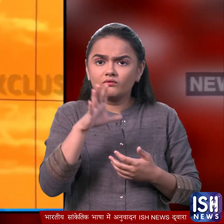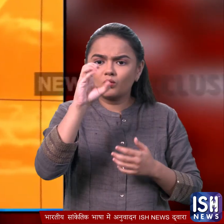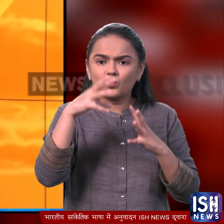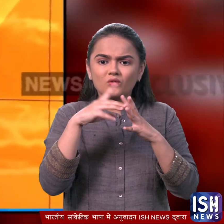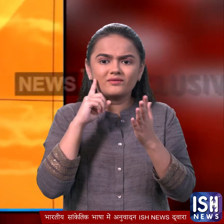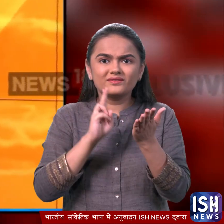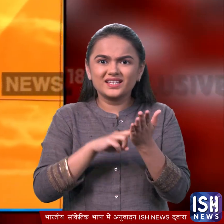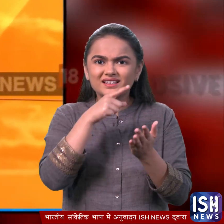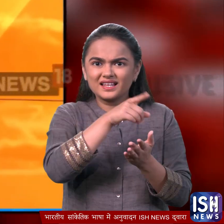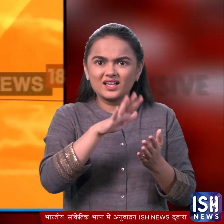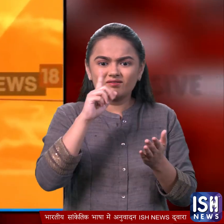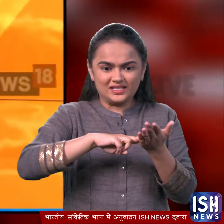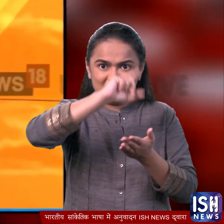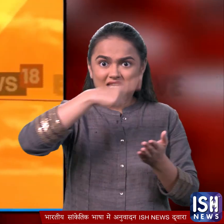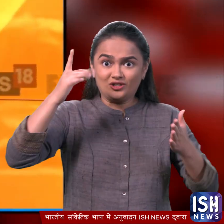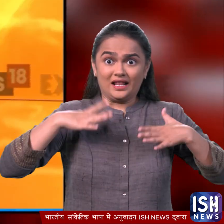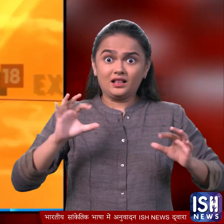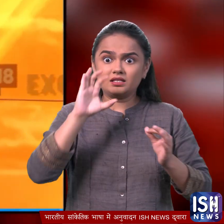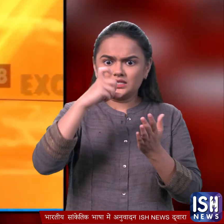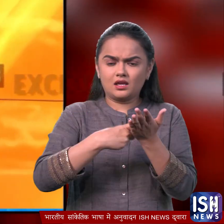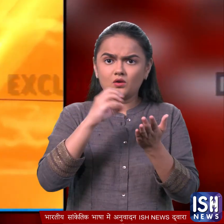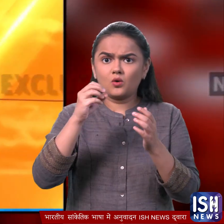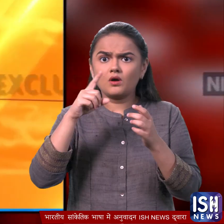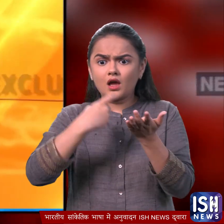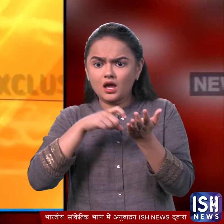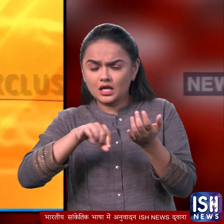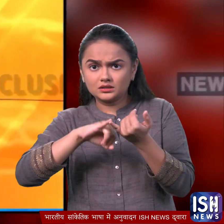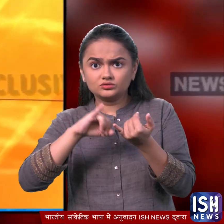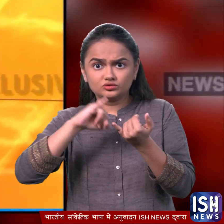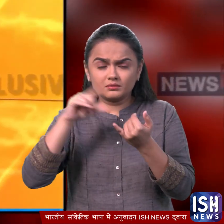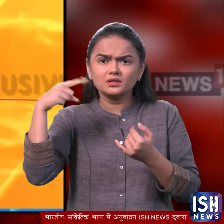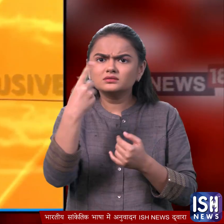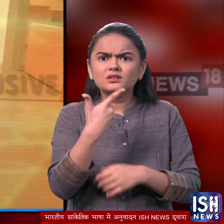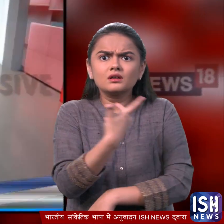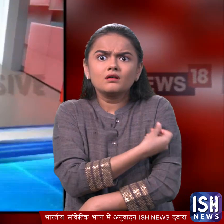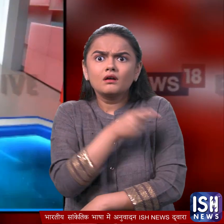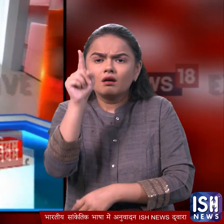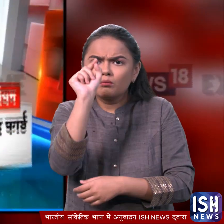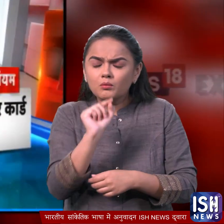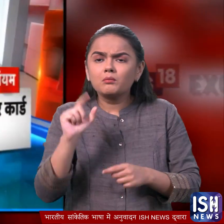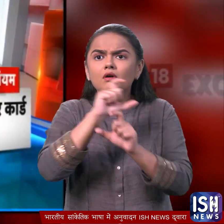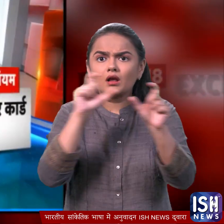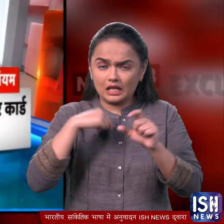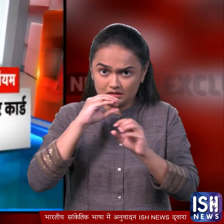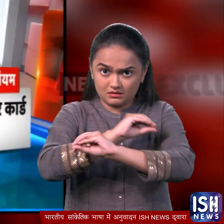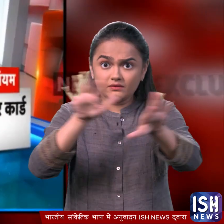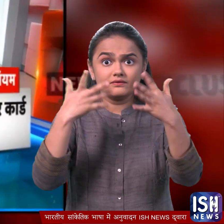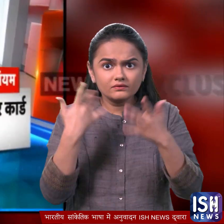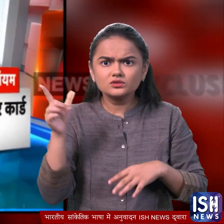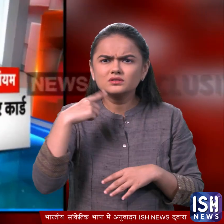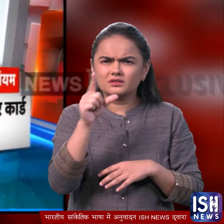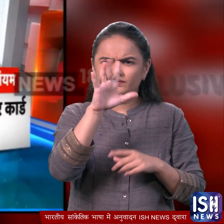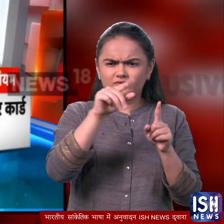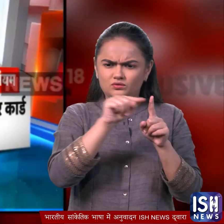कोविन प्लेटफॉर्म के चीफ और नेशनल हेल्थ अथॉरिटी के सीईओ आरएस शर्मा ने न्यूज 18 को दी जानकारी में वैक्सीनेशन अभियान पर सफाई दी और यह बताया